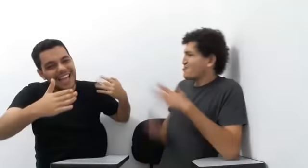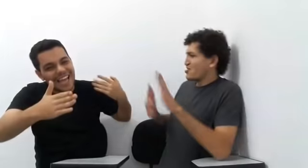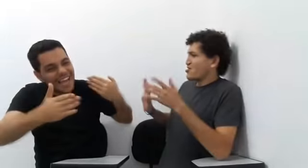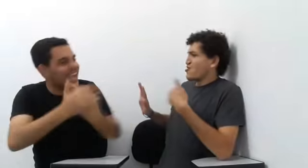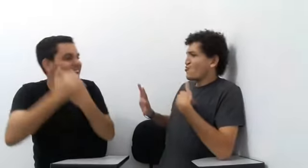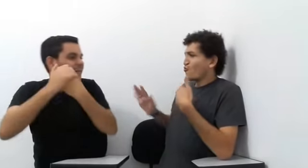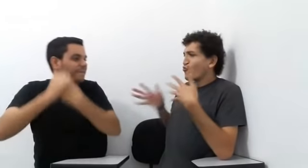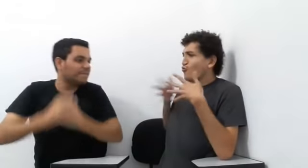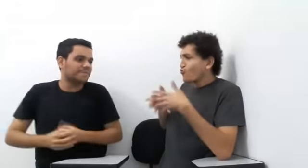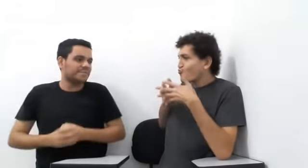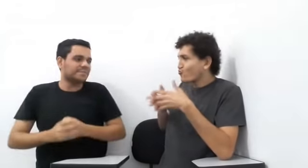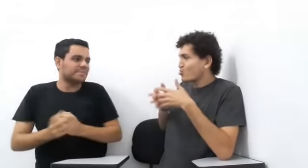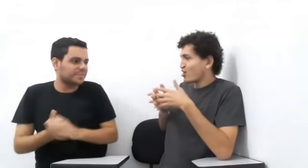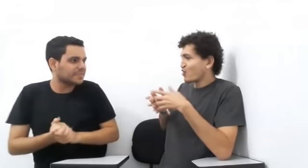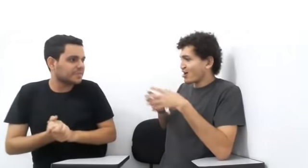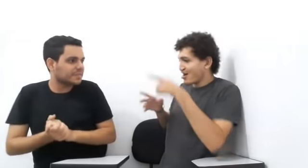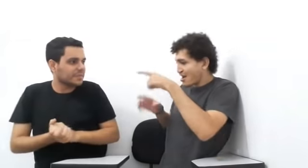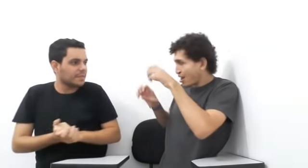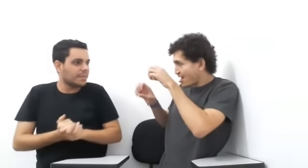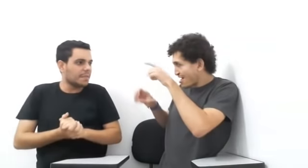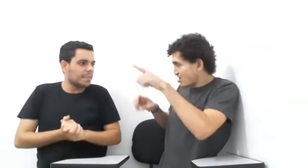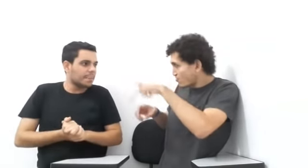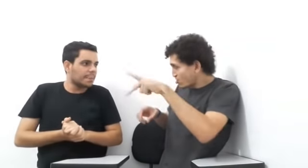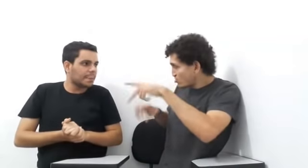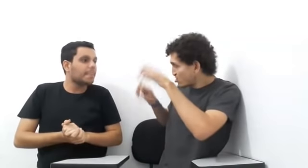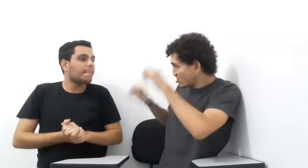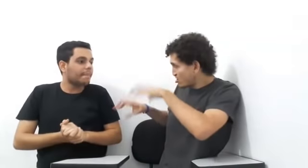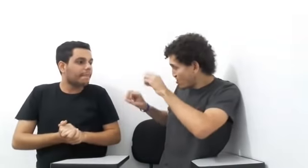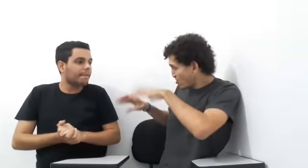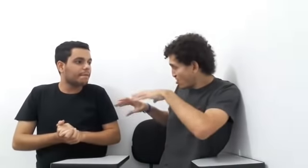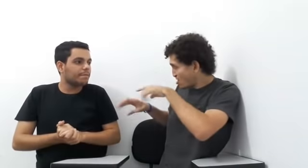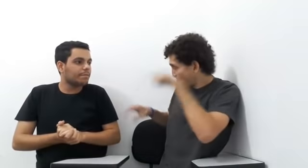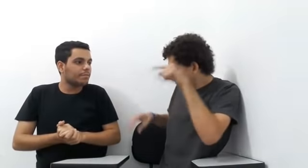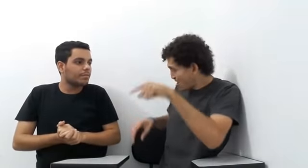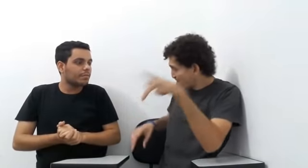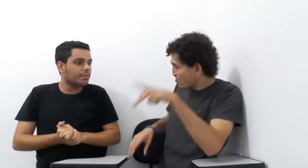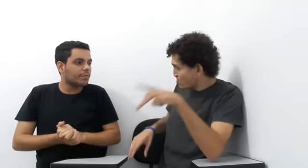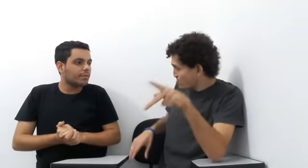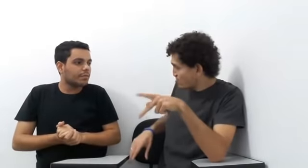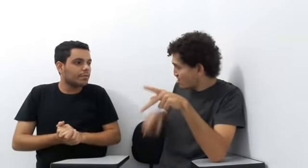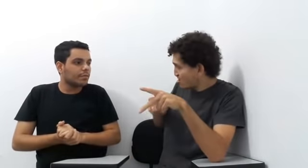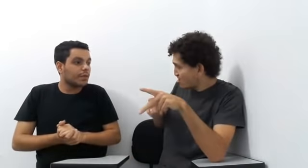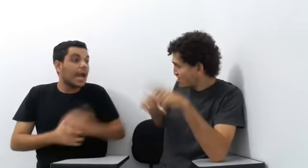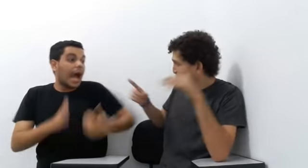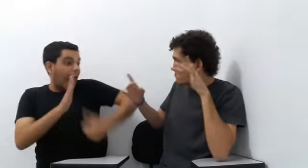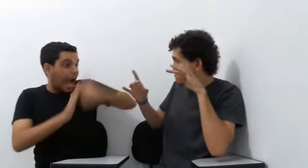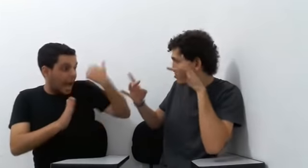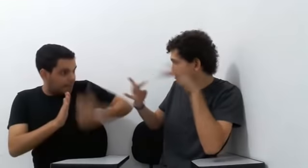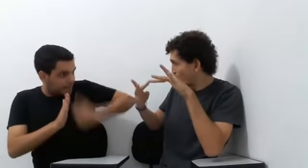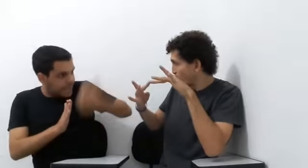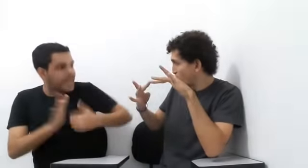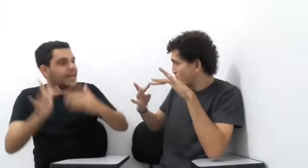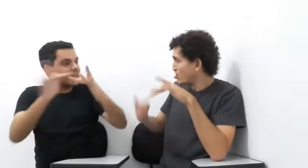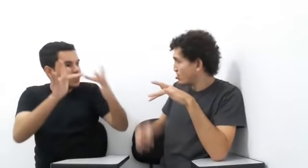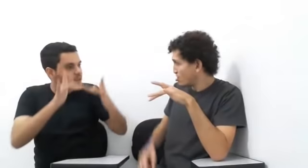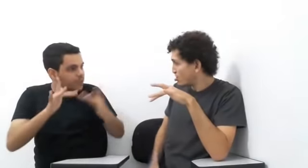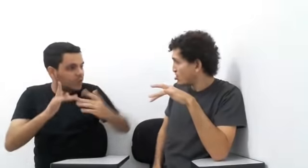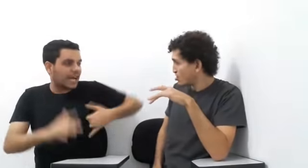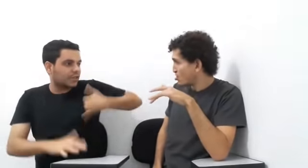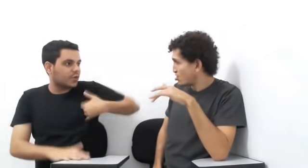até... Hoje agora, ela é professora, conhece a professora? A primeira que eu tive contato com a